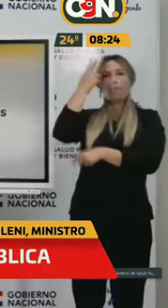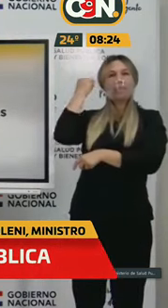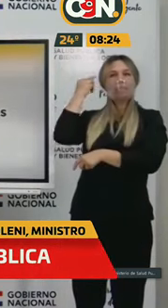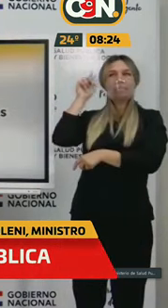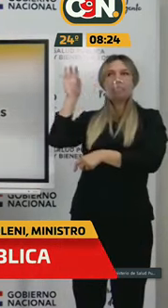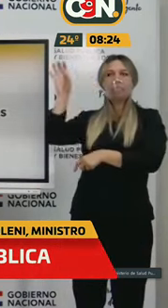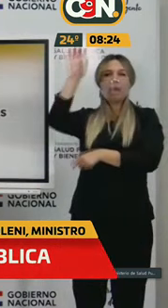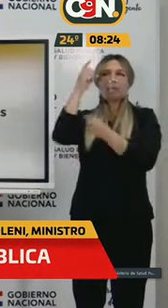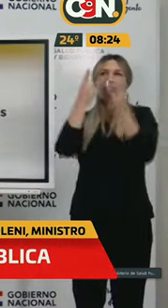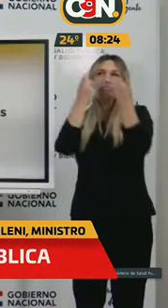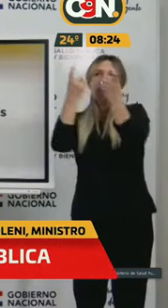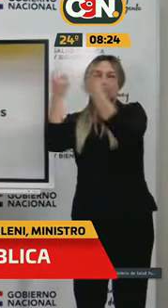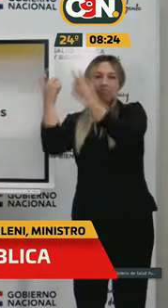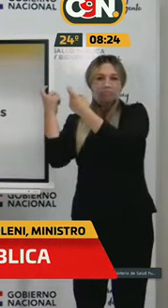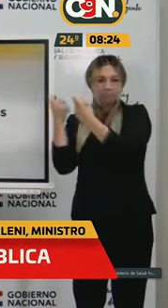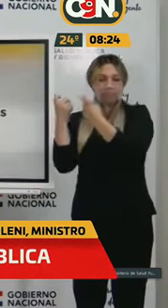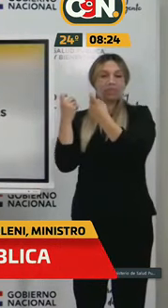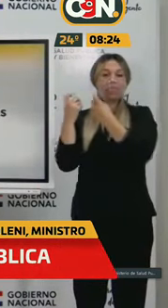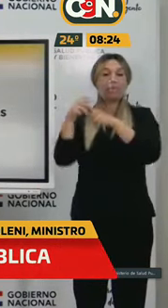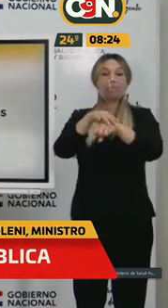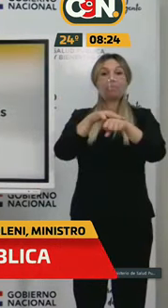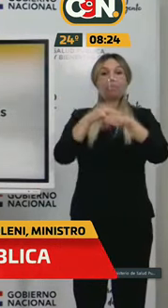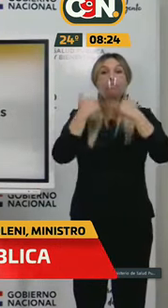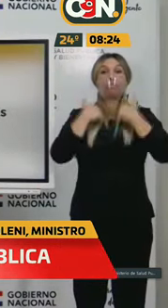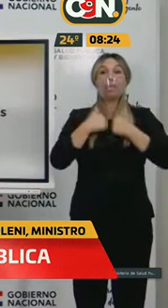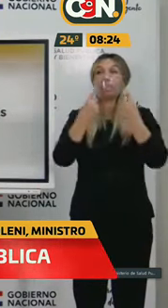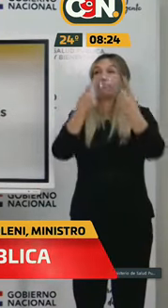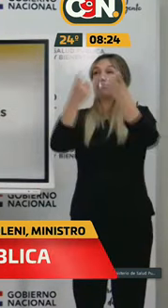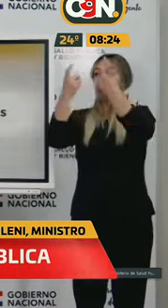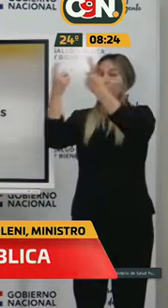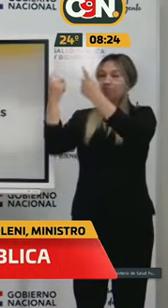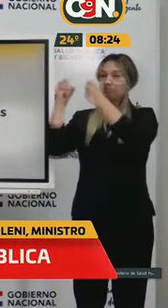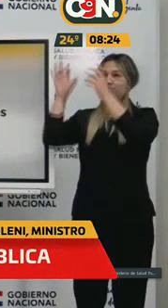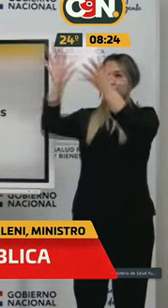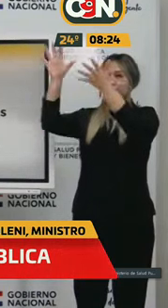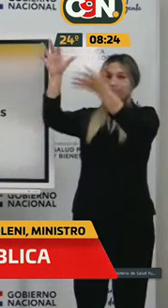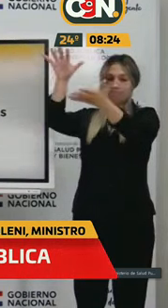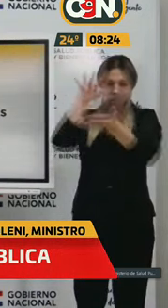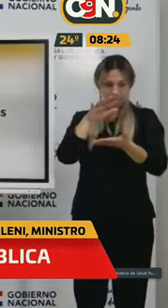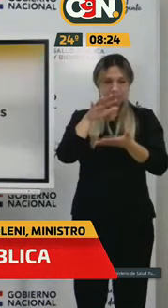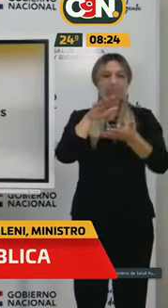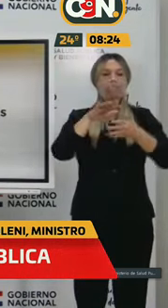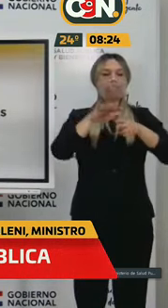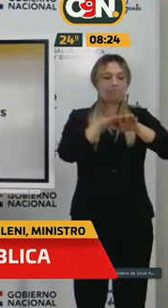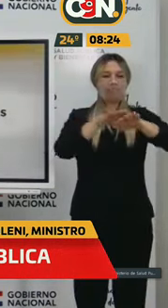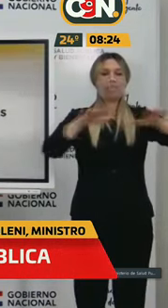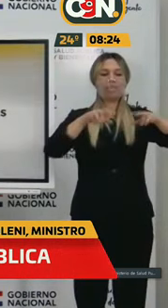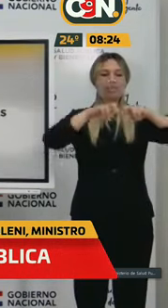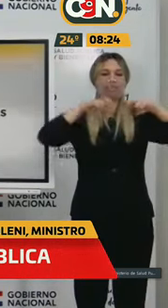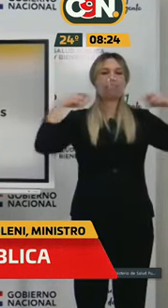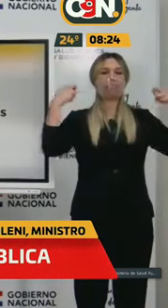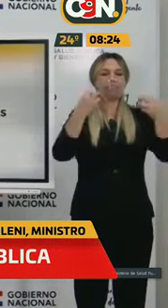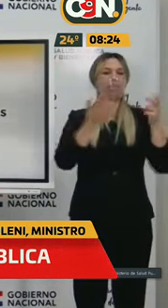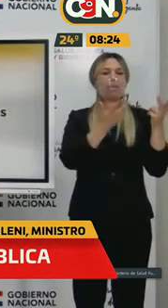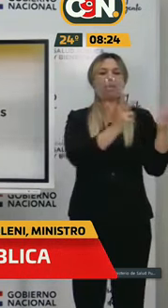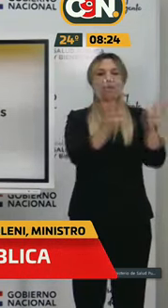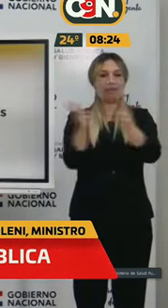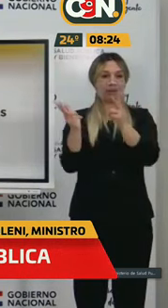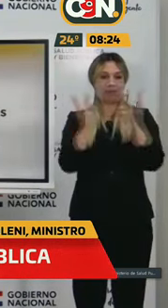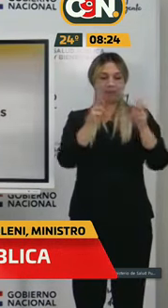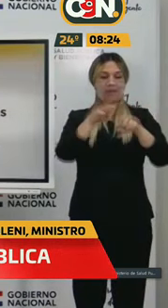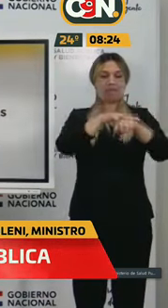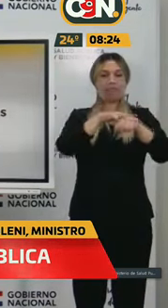Esos insumos el Ministerio de Salud va a llevar a una mesa mucho más amplia, donde necesitamos conversar con el